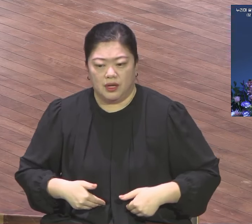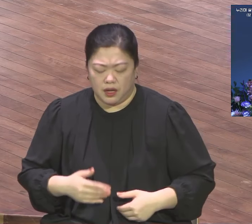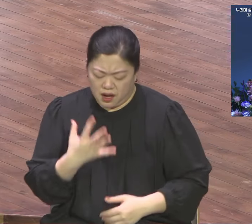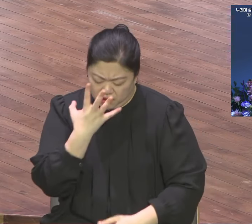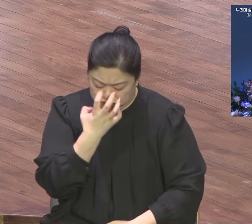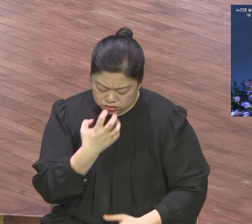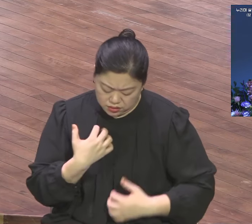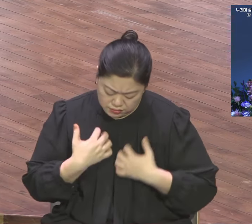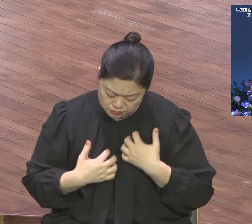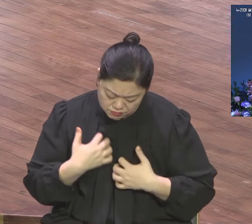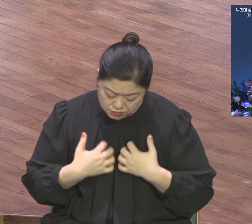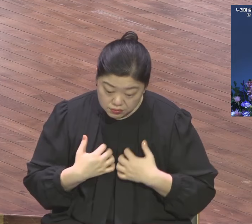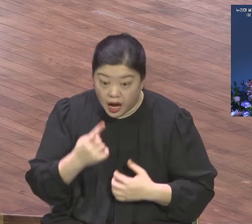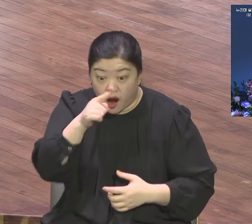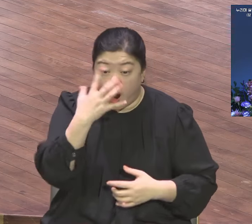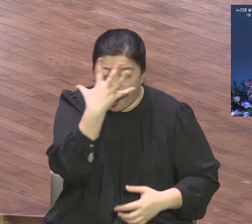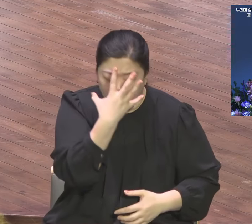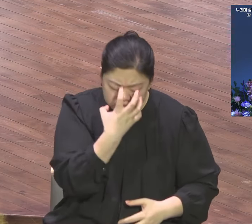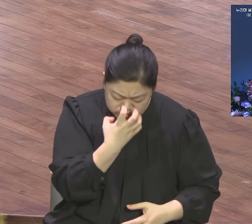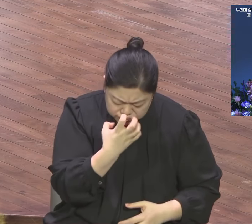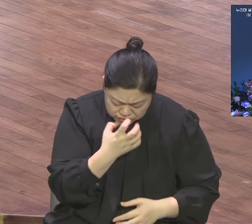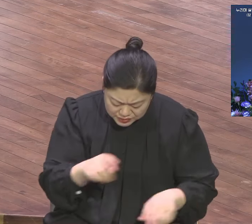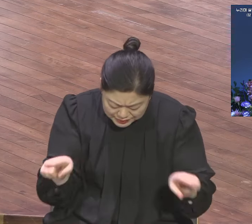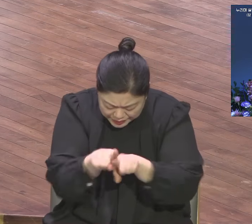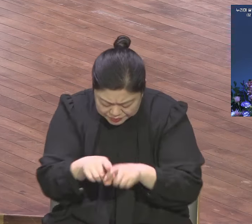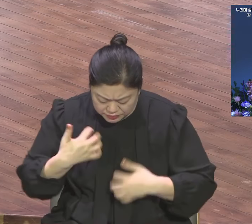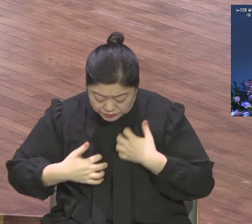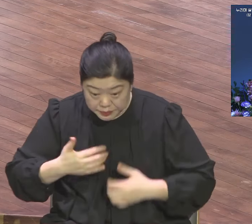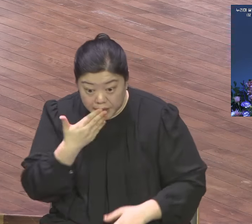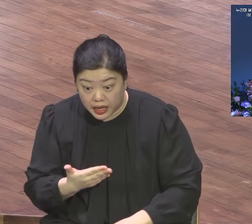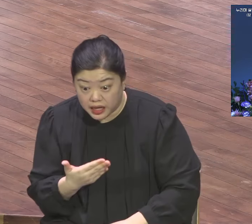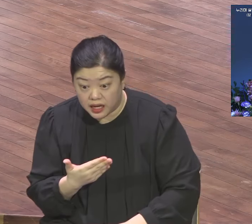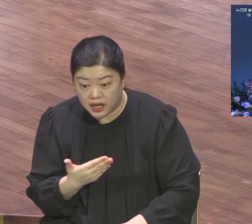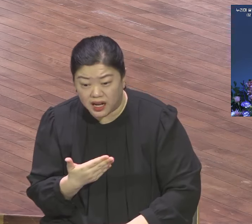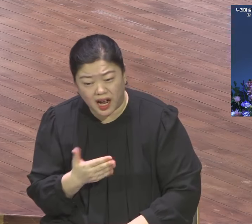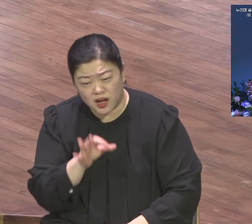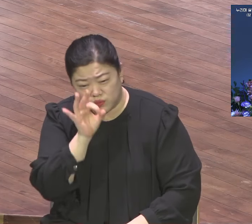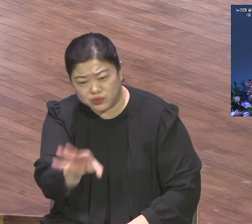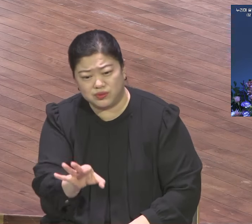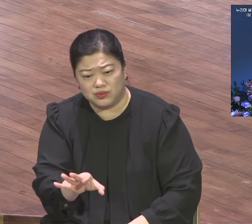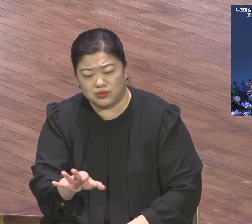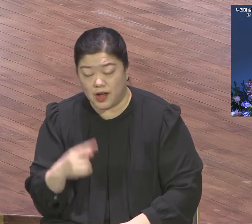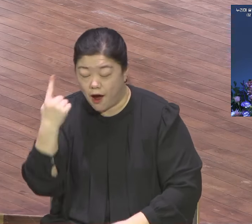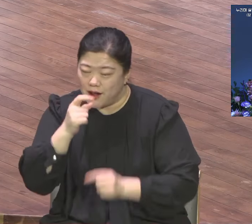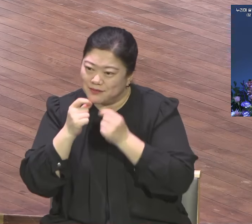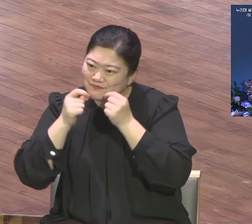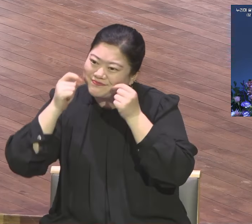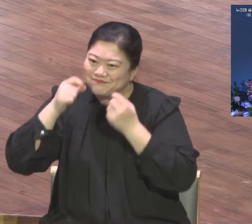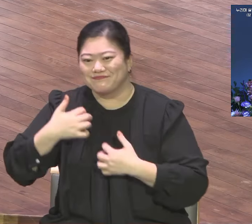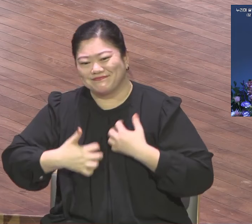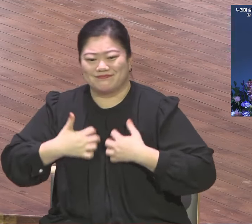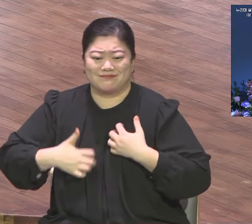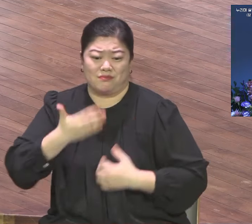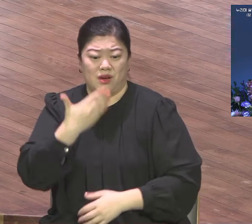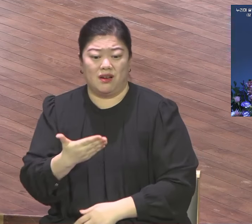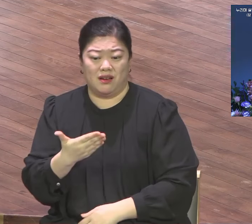살겠어요? 백해무익과 아무 쓸데없는 거 꽉 가지고 그냥 눌려가지고 사도